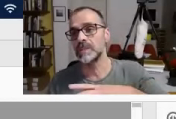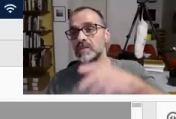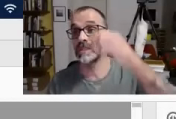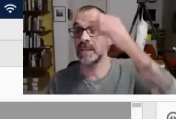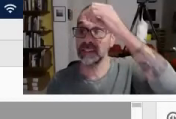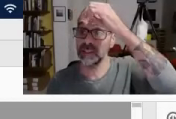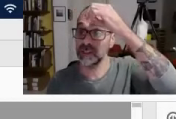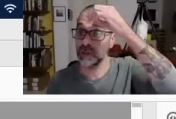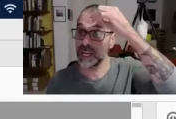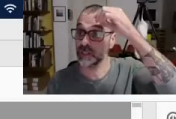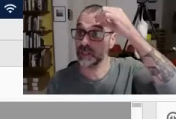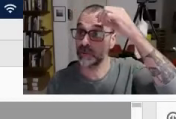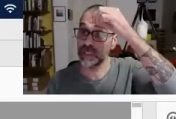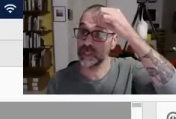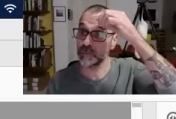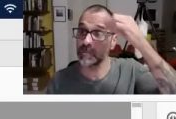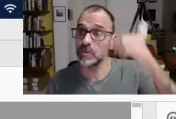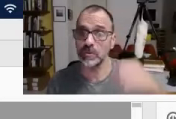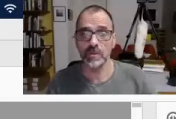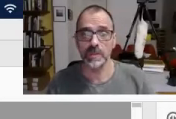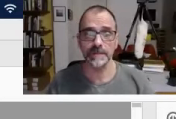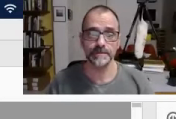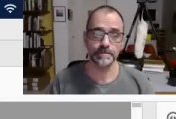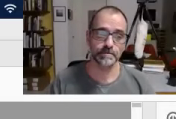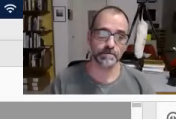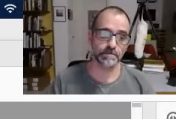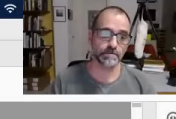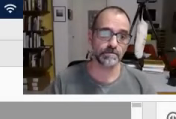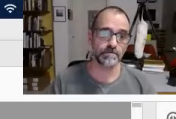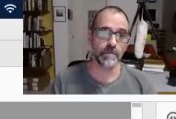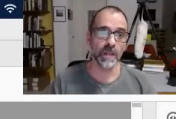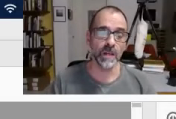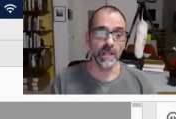de especificidades desse olhar japonês para o mundo, né?